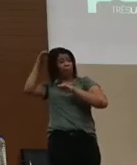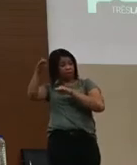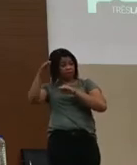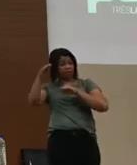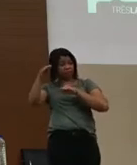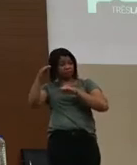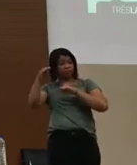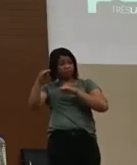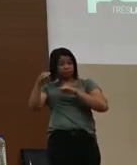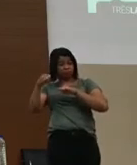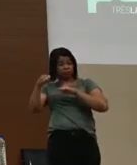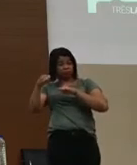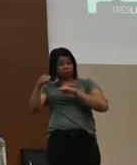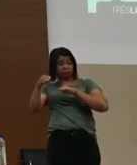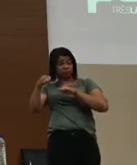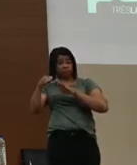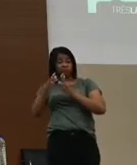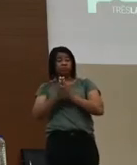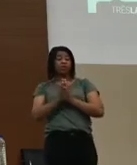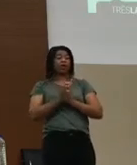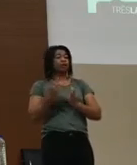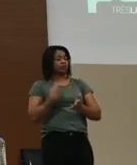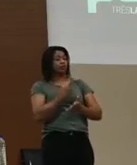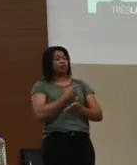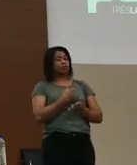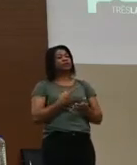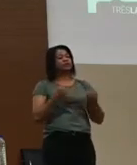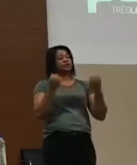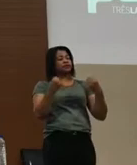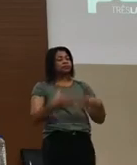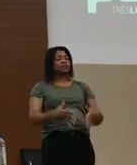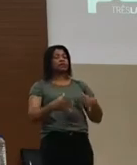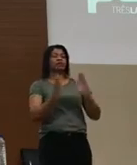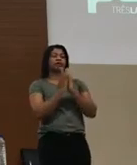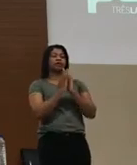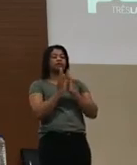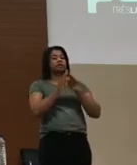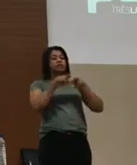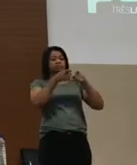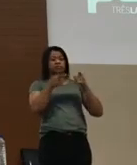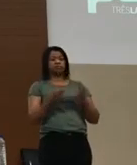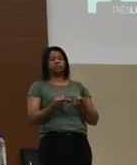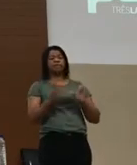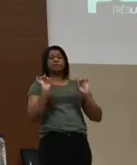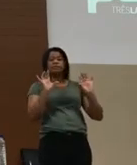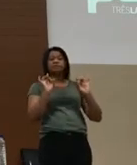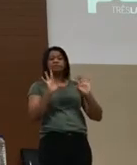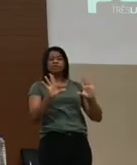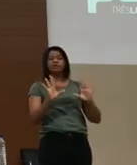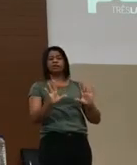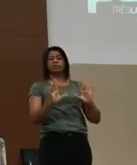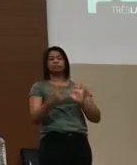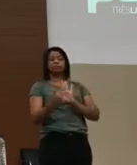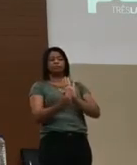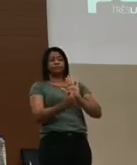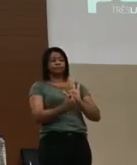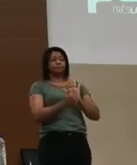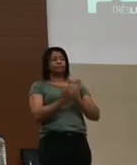maiores fará. Nós vamos falar sobre oração sim, mas eu queria destacar uma coisa aqui, olha só.